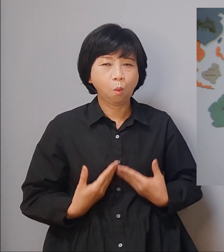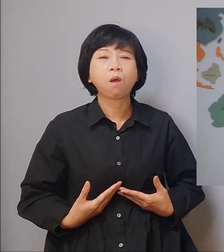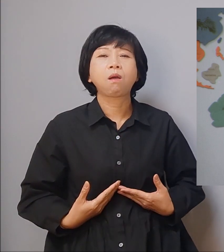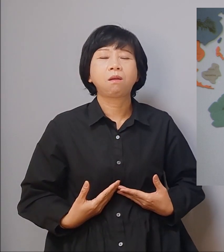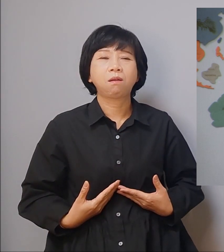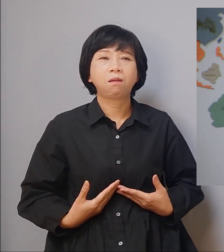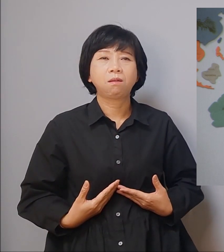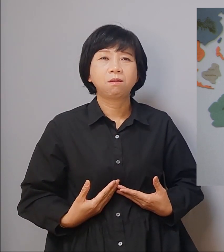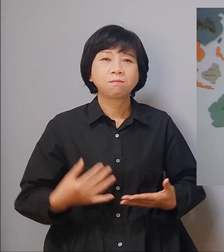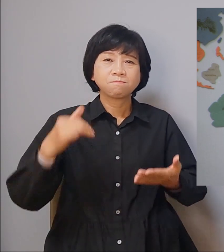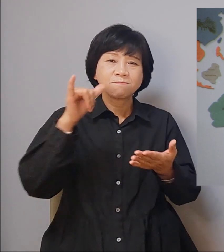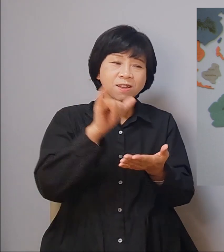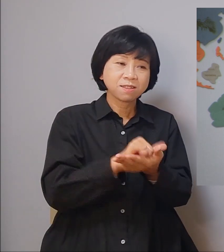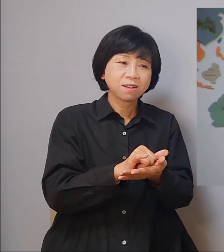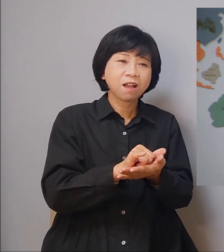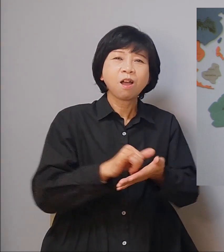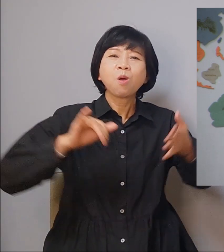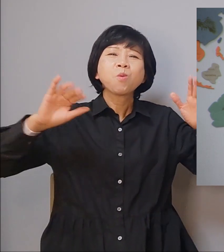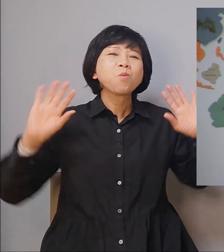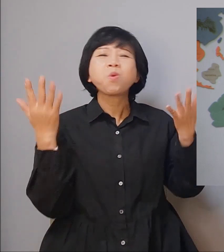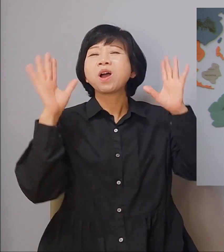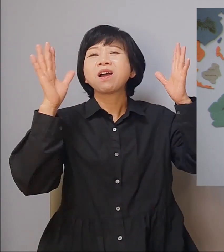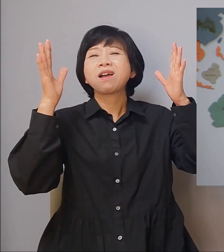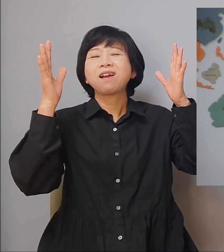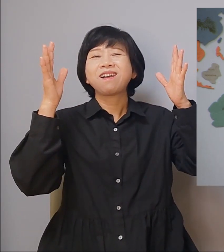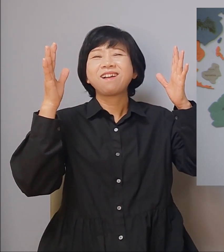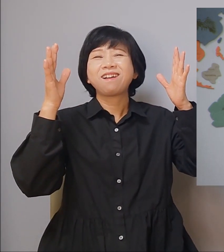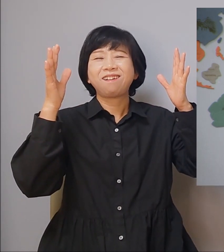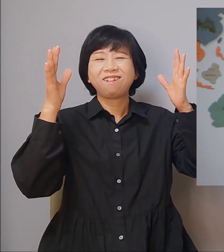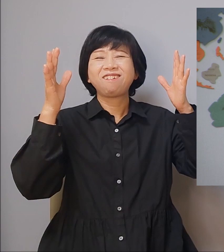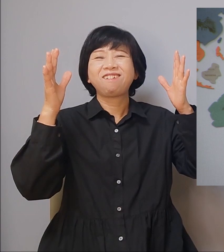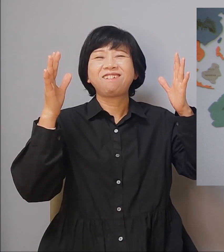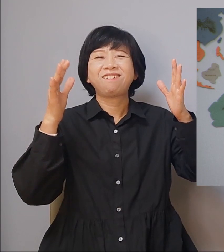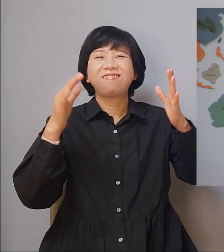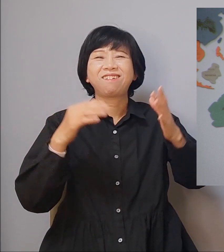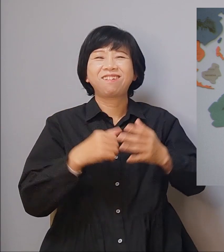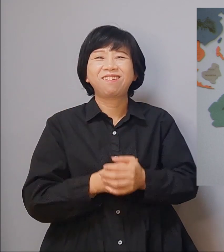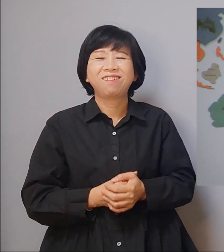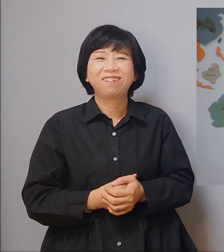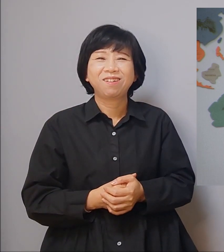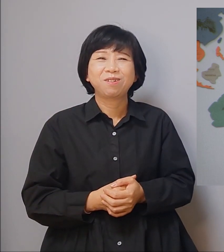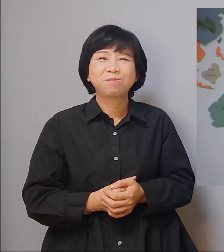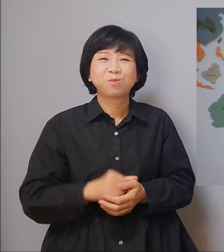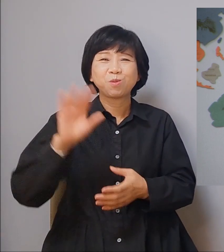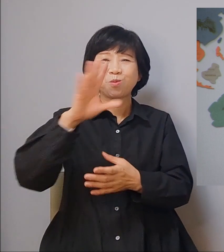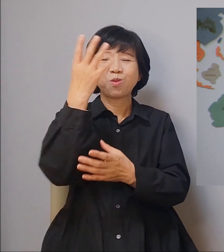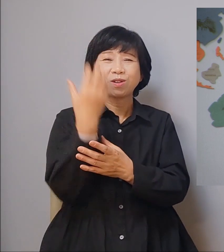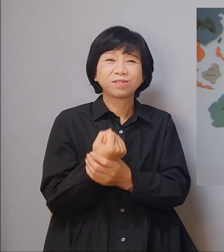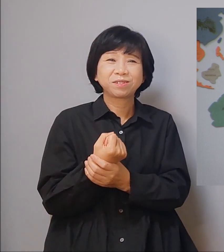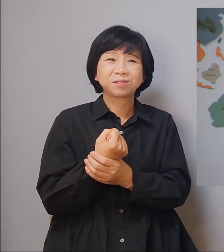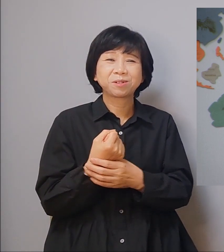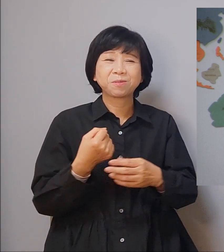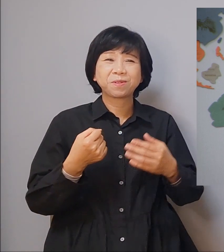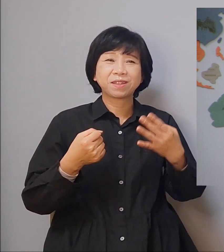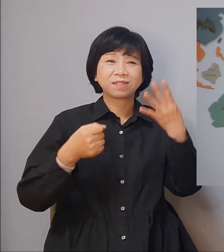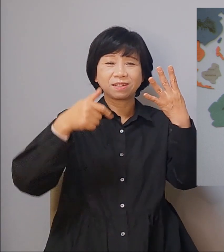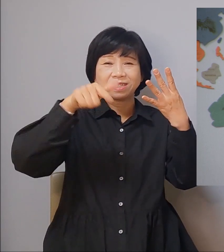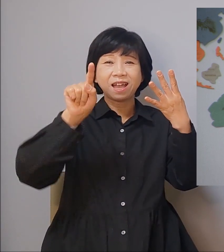착륙하고 나니까 그냥 우와! 네. 월드컵에서 4강 올라간 줄 알았어요. 네.